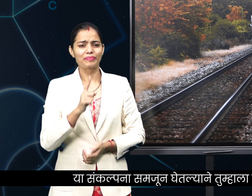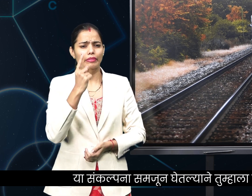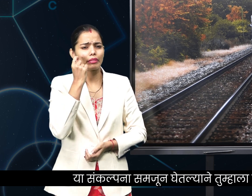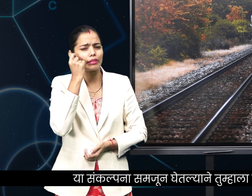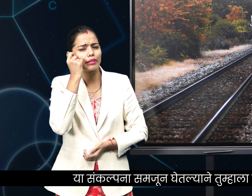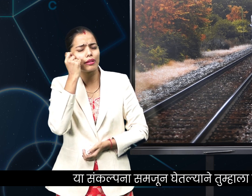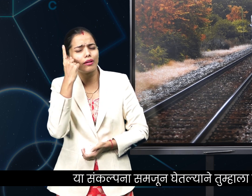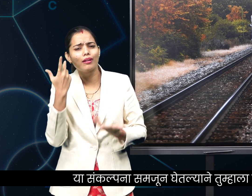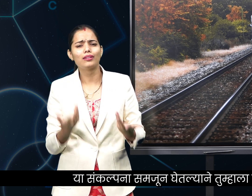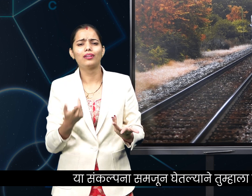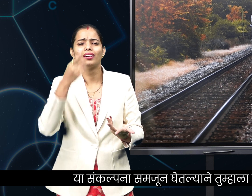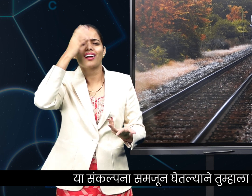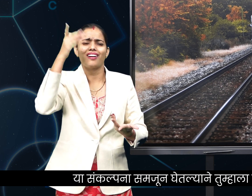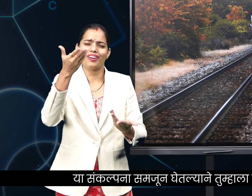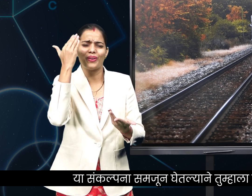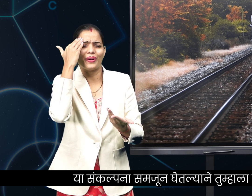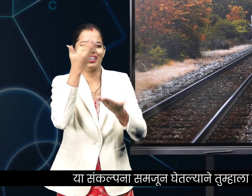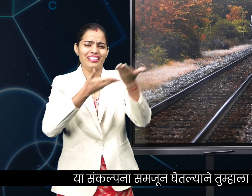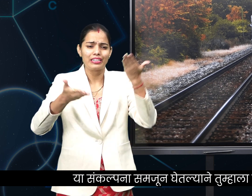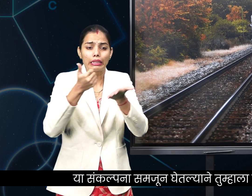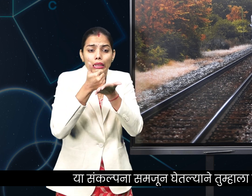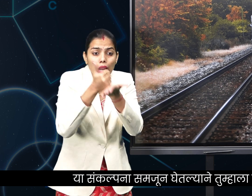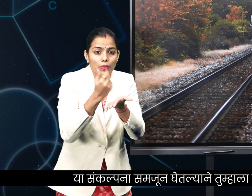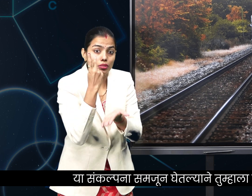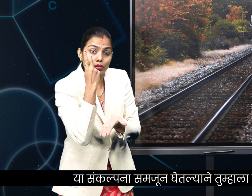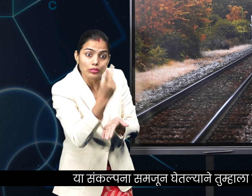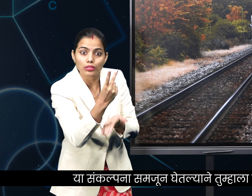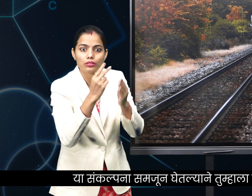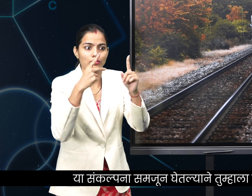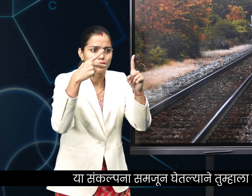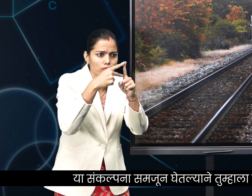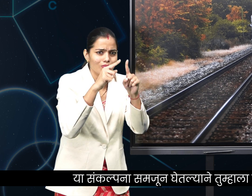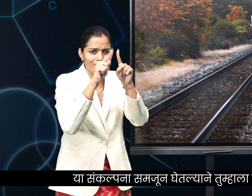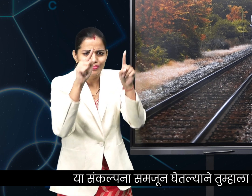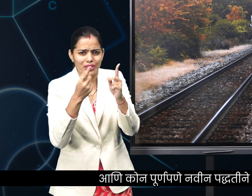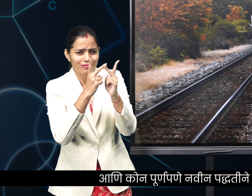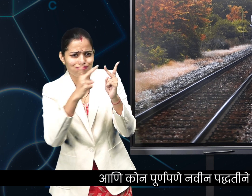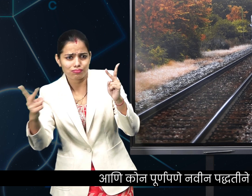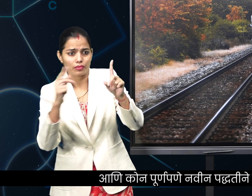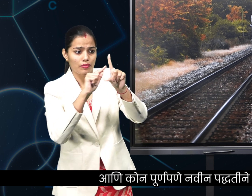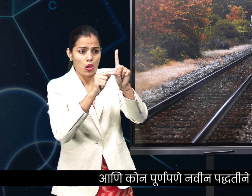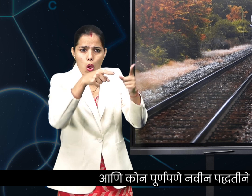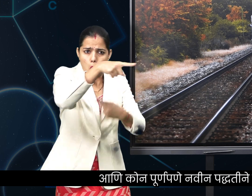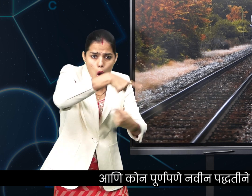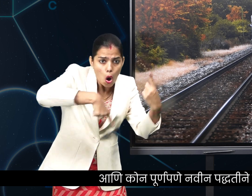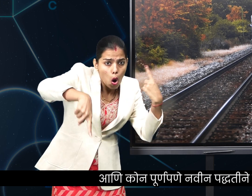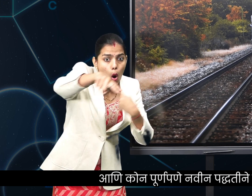या संकल्पना समजून घेतल्याने तुम्हाला तुमच्या सभोवतालचे आकार आणि कोन पूर्णपणे नवीन